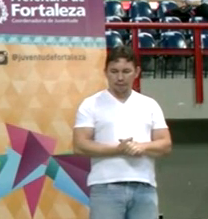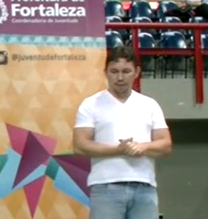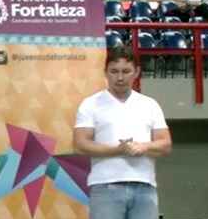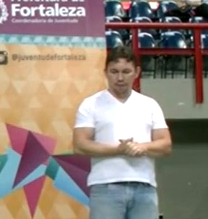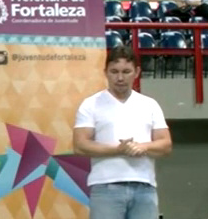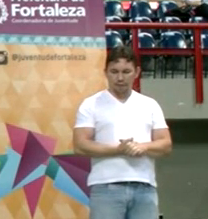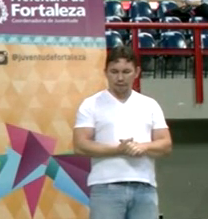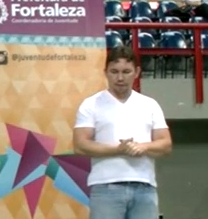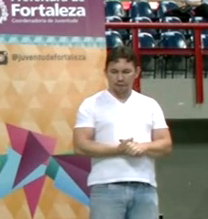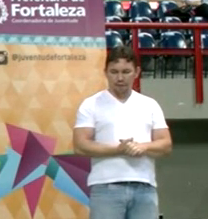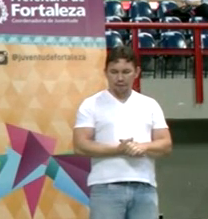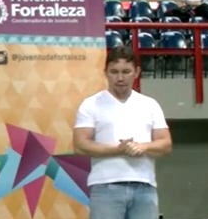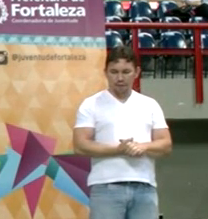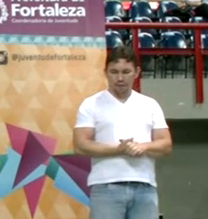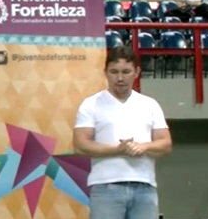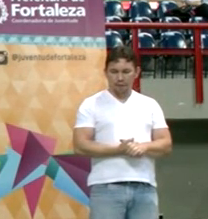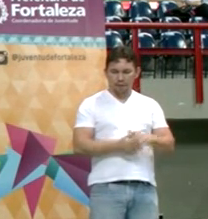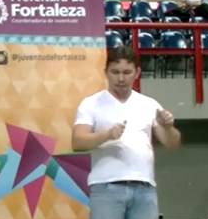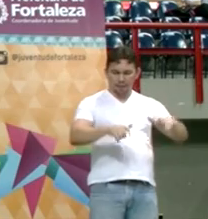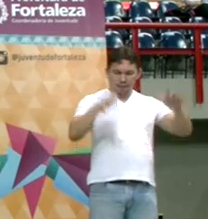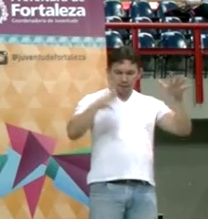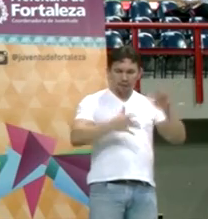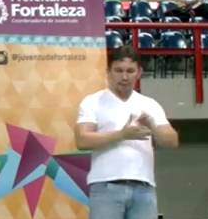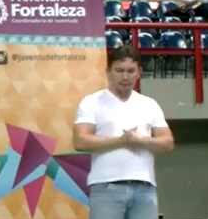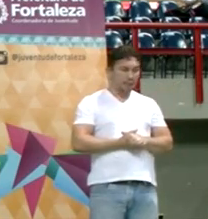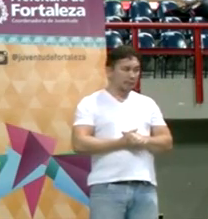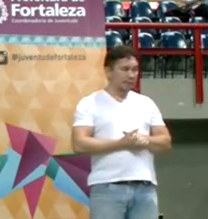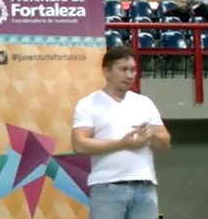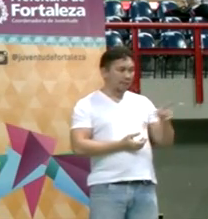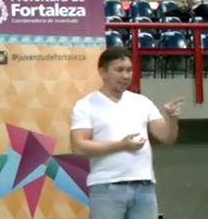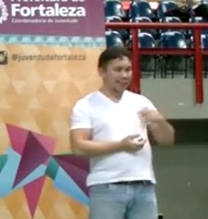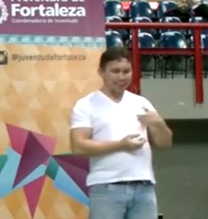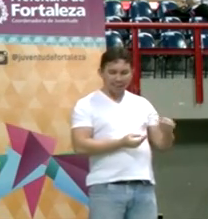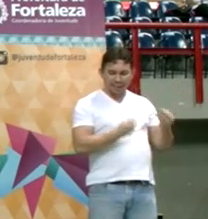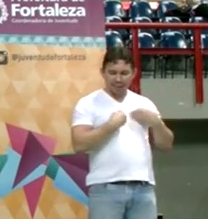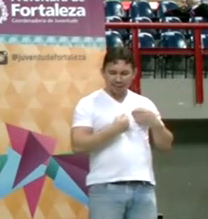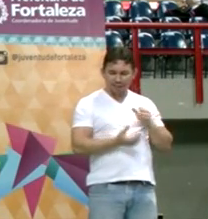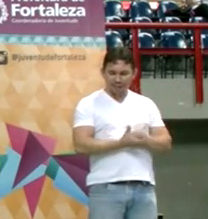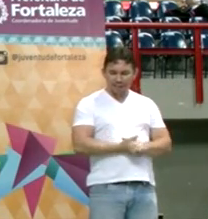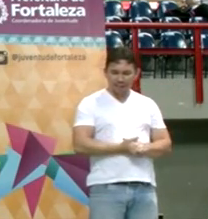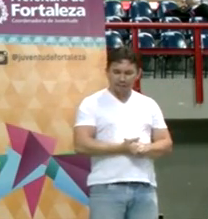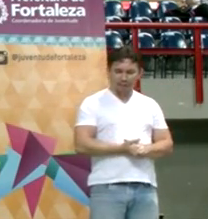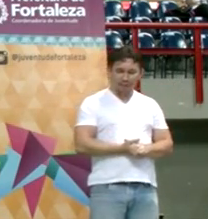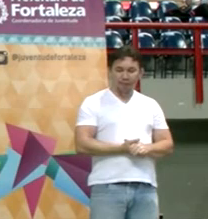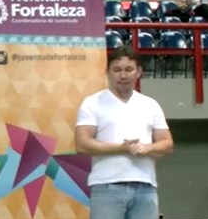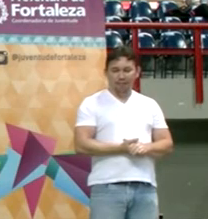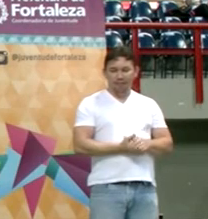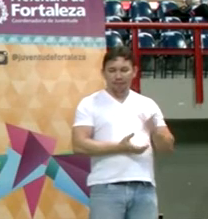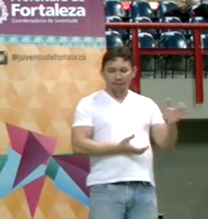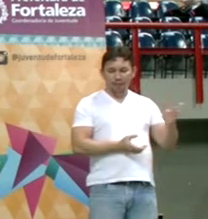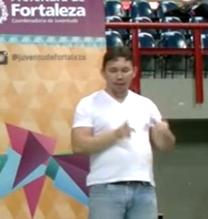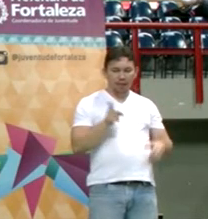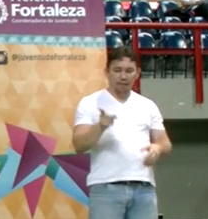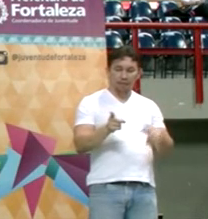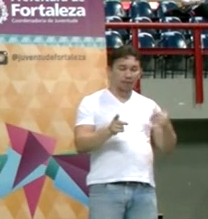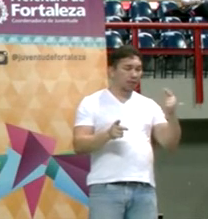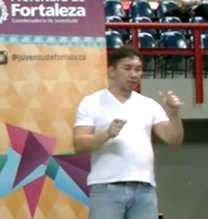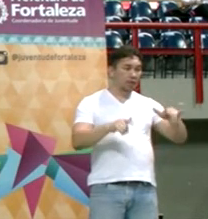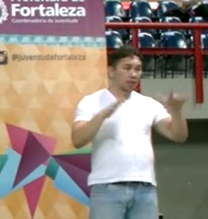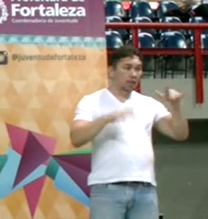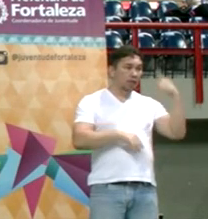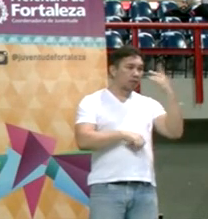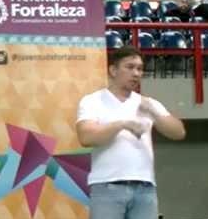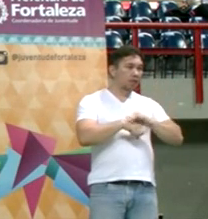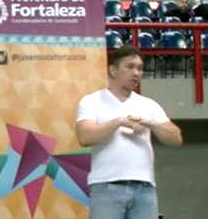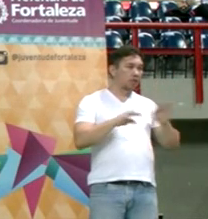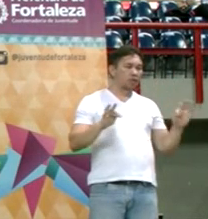acabaram de perguntar a coincidência, como ele é um bruxo, né? Ele já tinha mandado aqui. Tá? O Rasputin, jovem, ele não era bruxo, ele usava